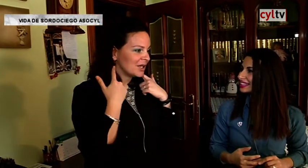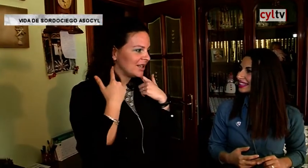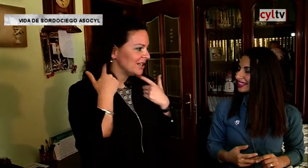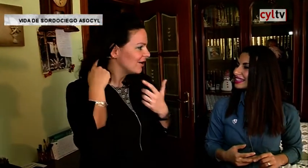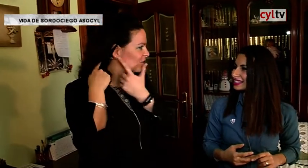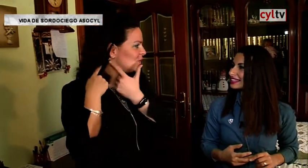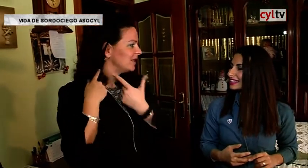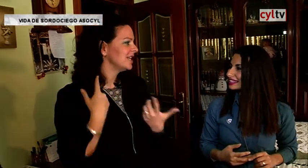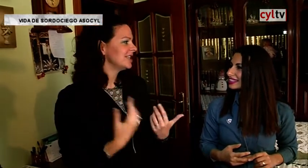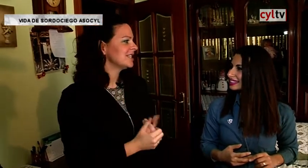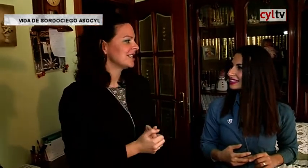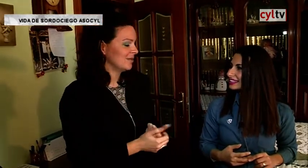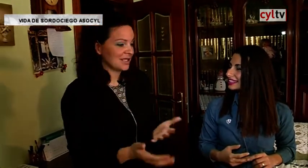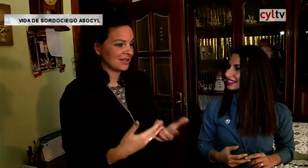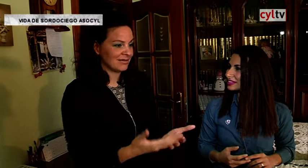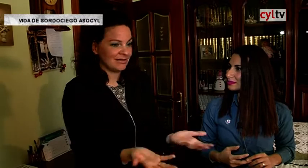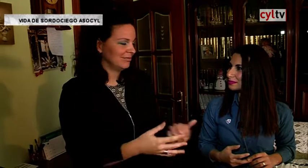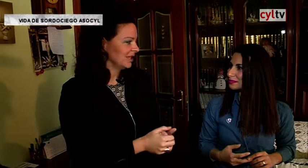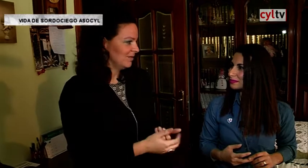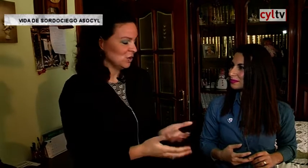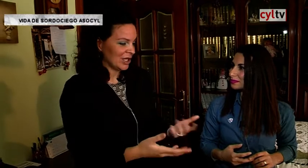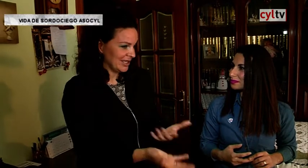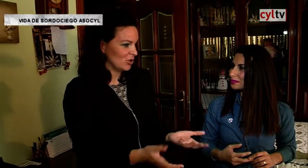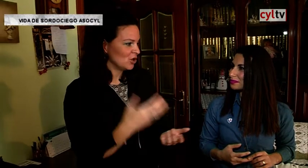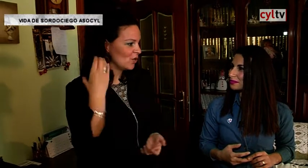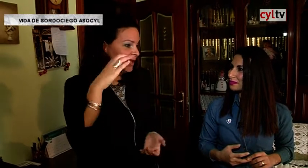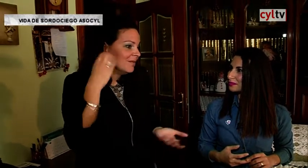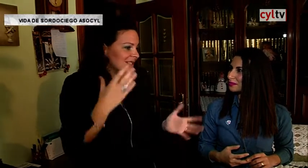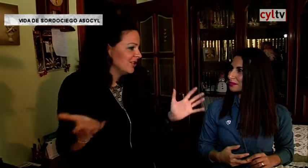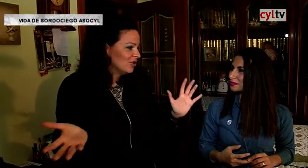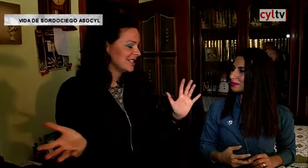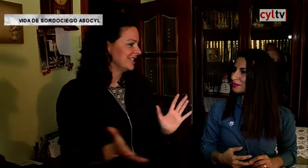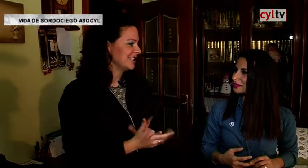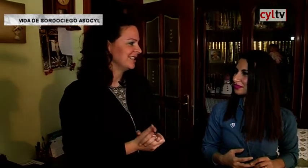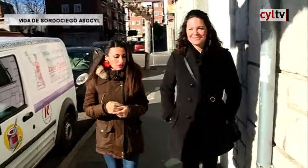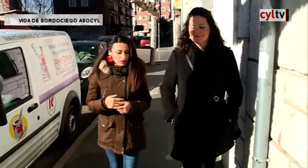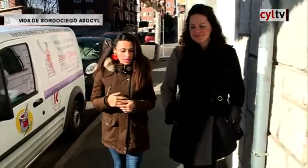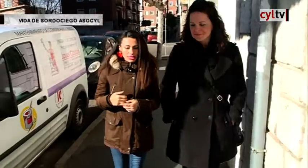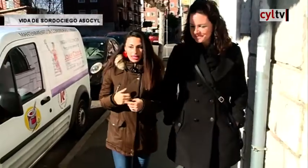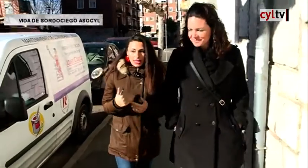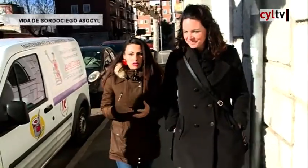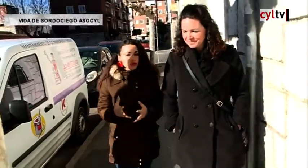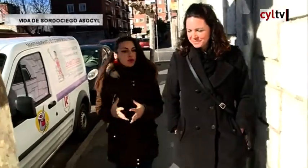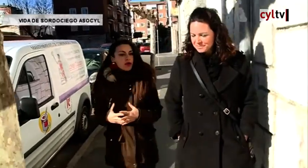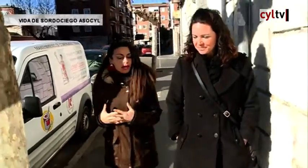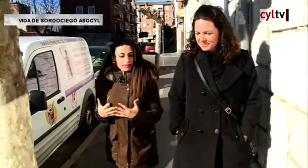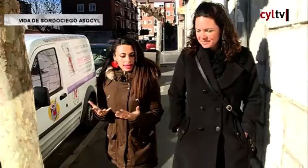he llevado pendientes, además que me gusta, les hago yo, y mi signo es este. Entonces, Ciara, ¿tú cómo empezaste